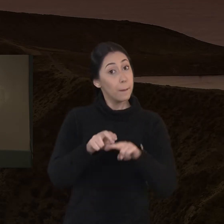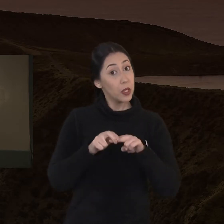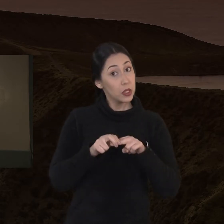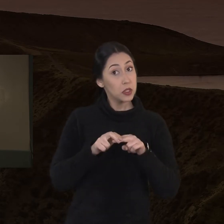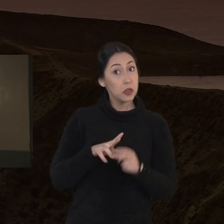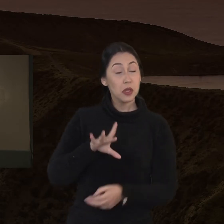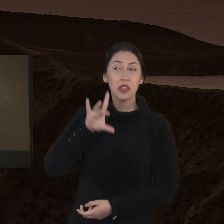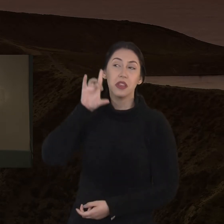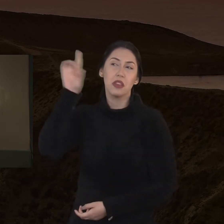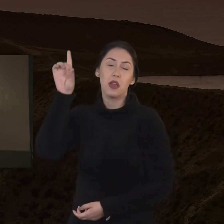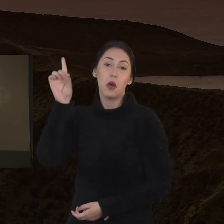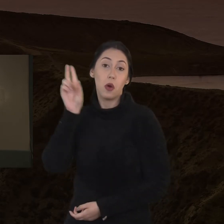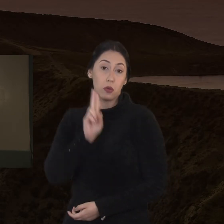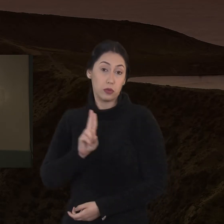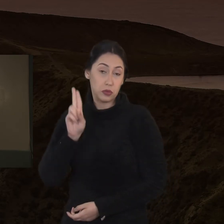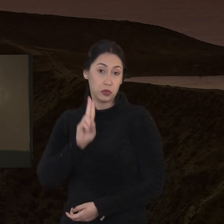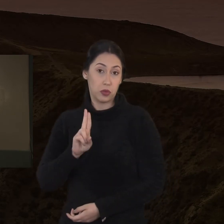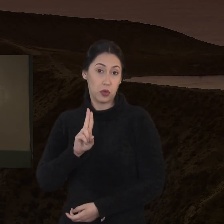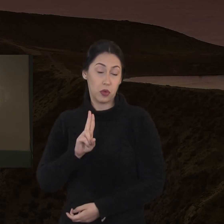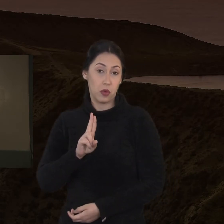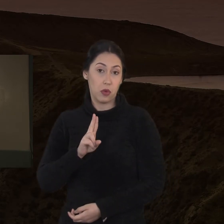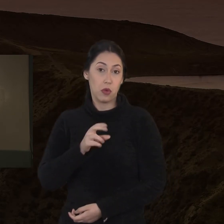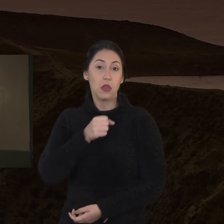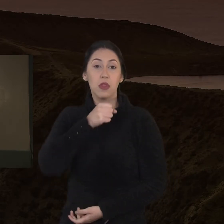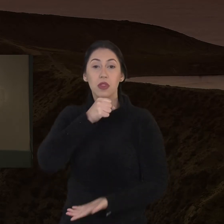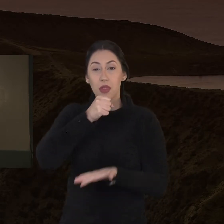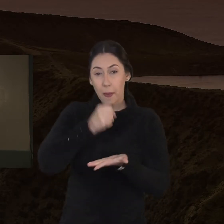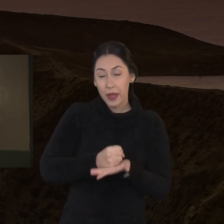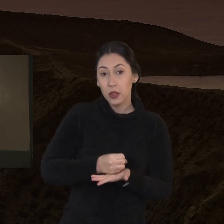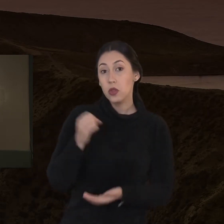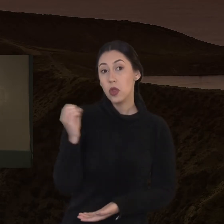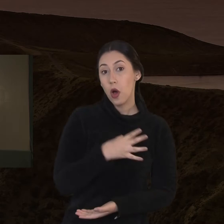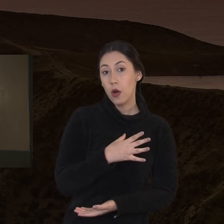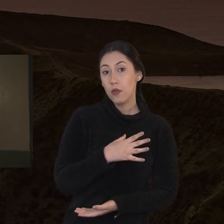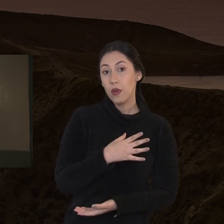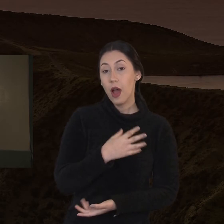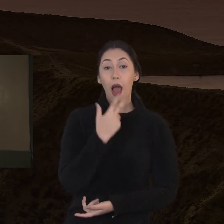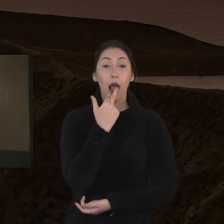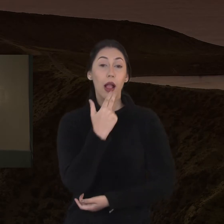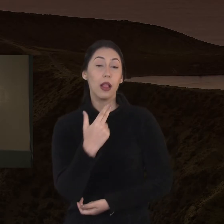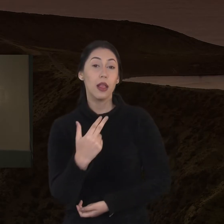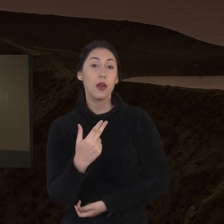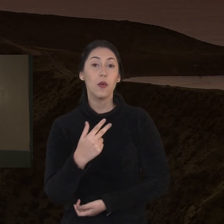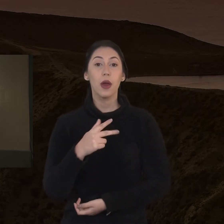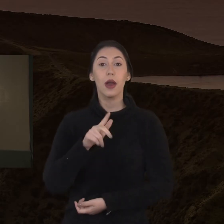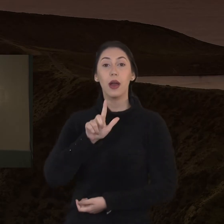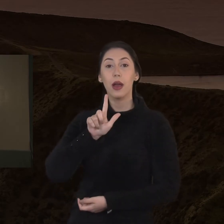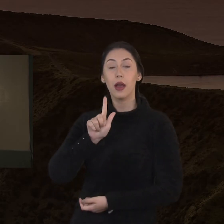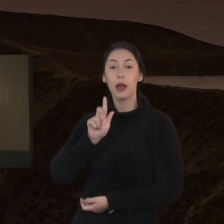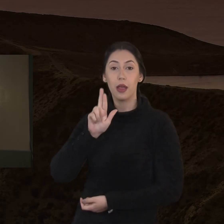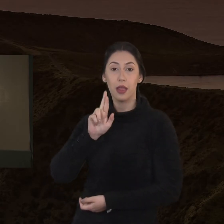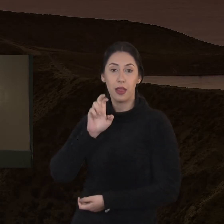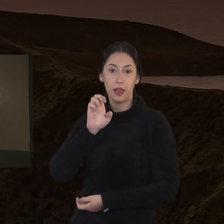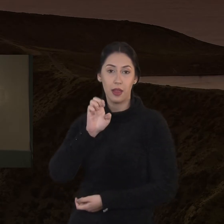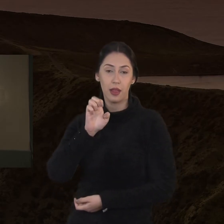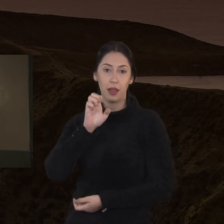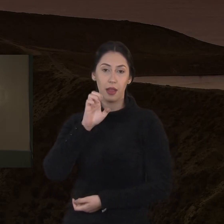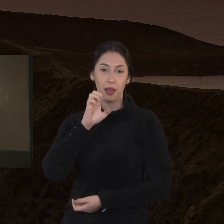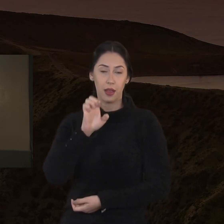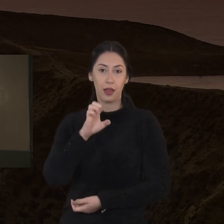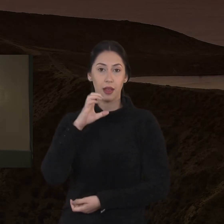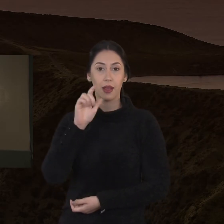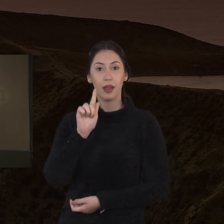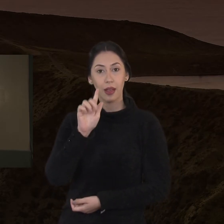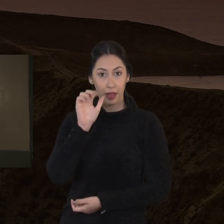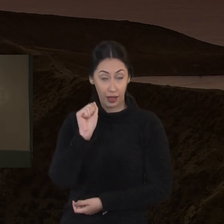sua sabedoria usou o novo testamento o novo testamento a linguagem grega né então encabeçar quer dizer que